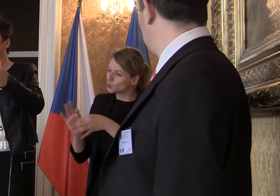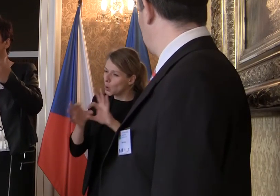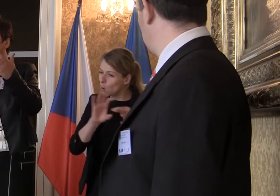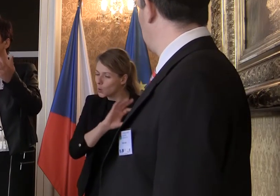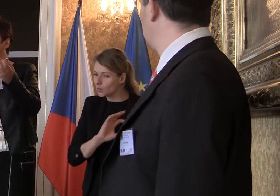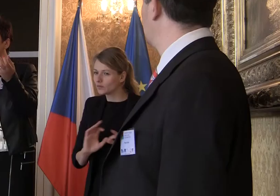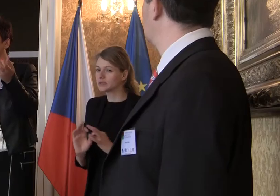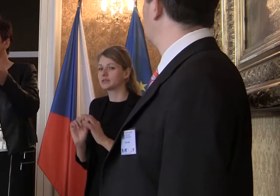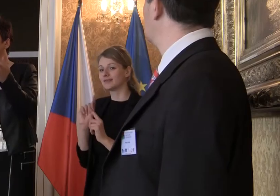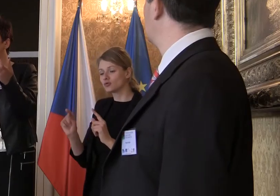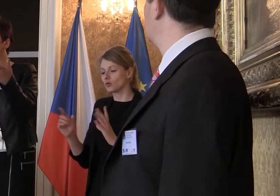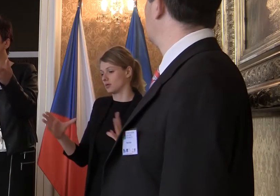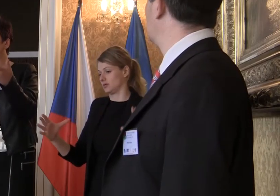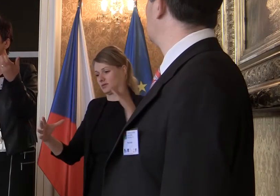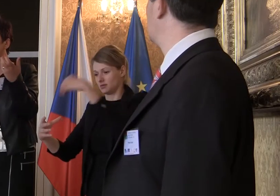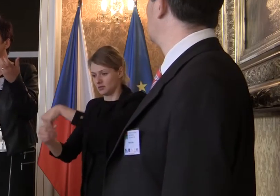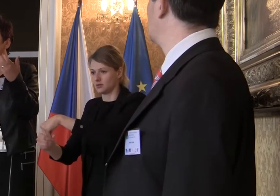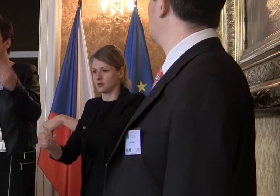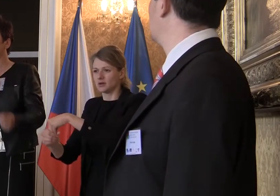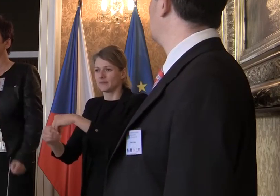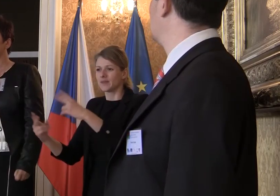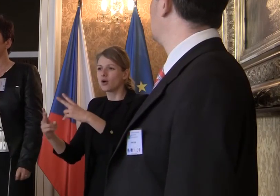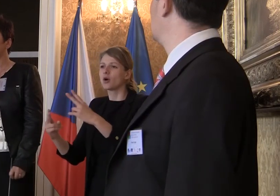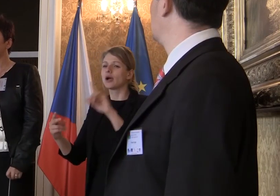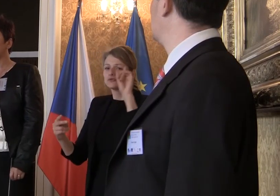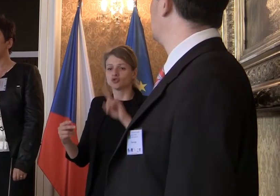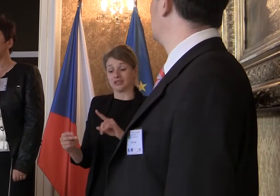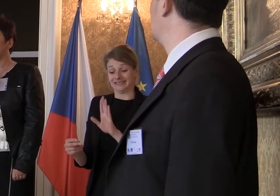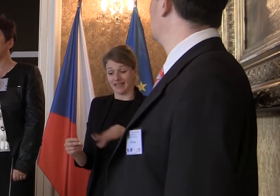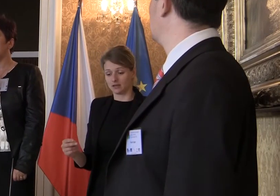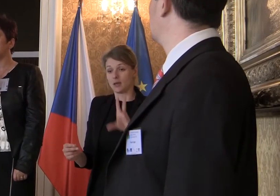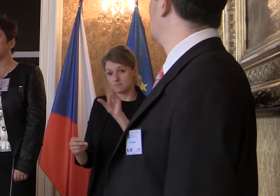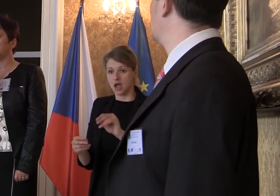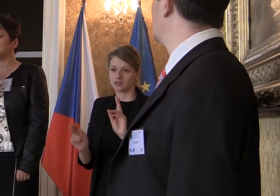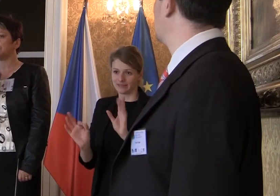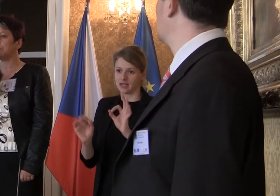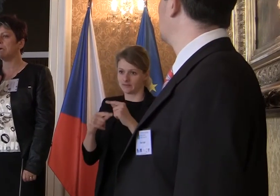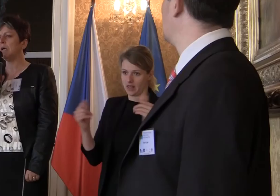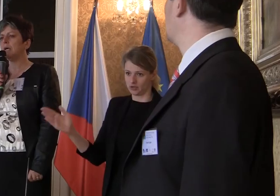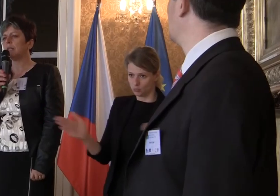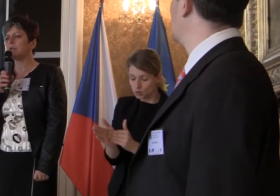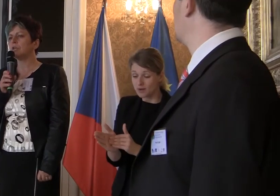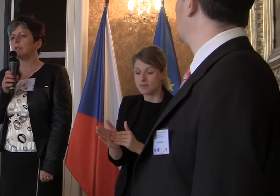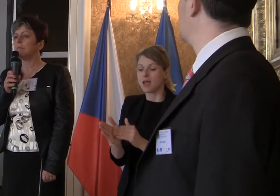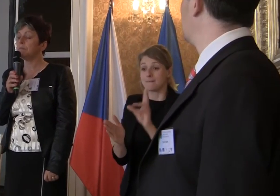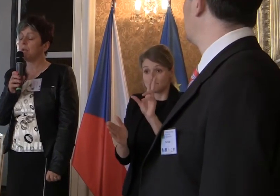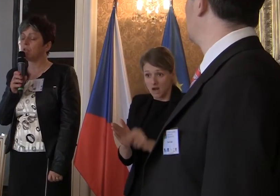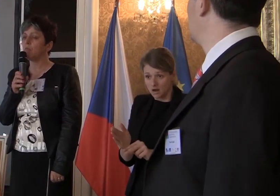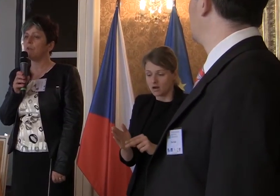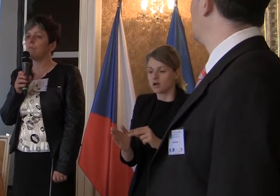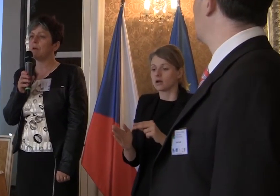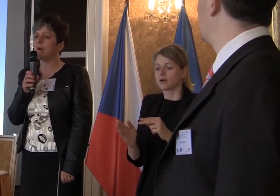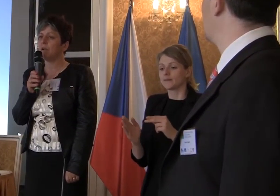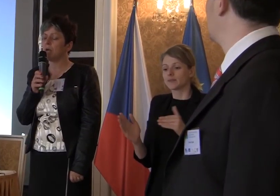týkají nebo vyplývají ze vzdělávání žáků se speciálními vzdělávacími potřebami. Takže tam byla